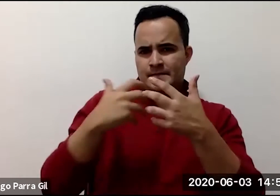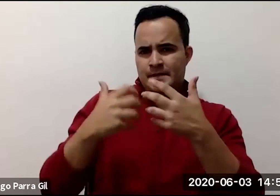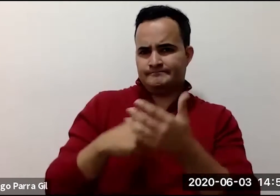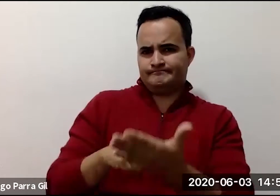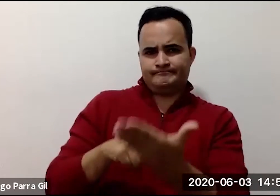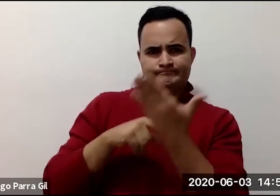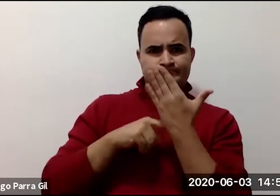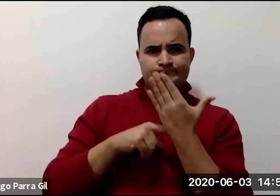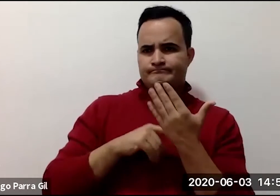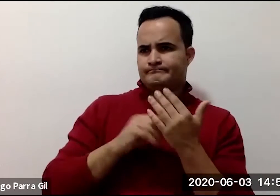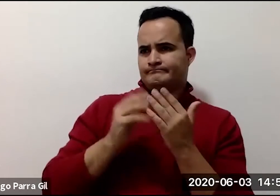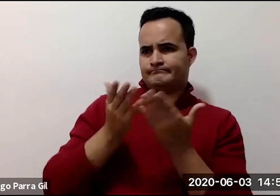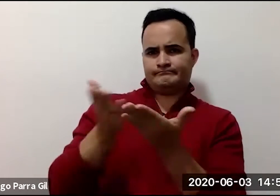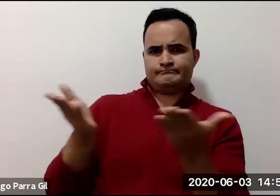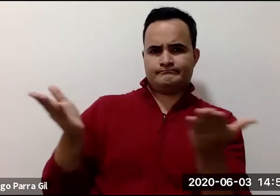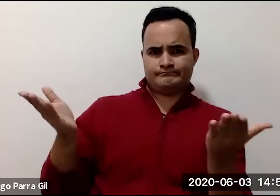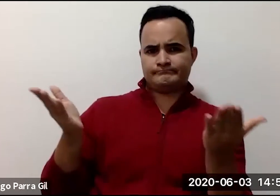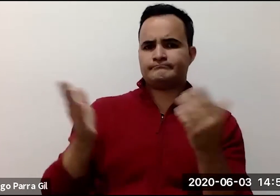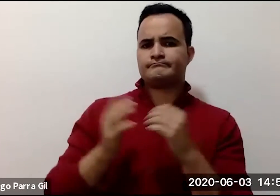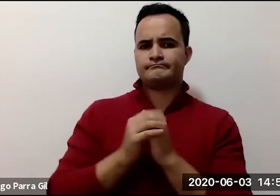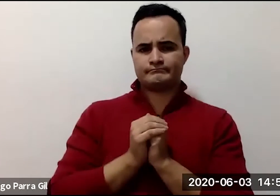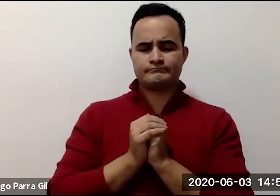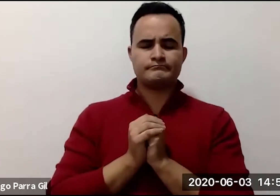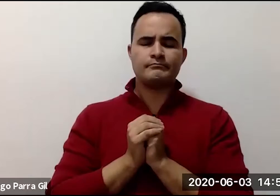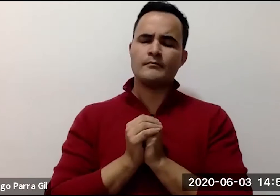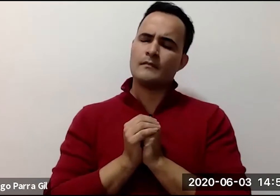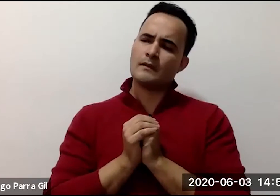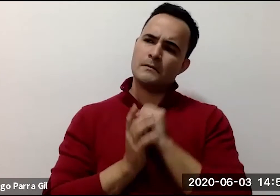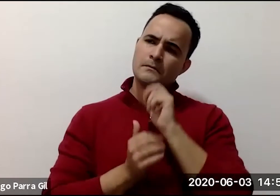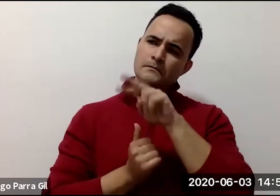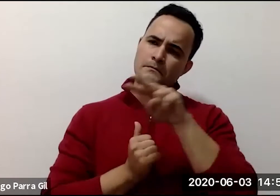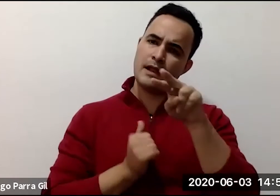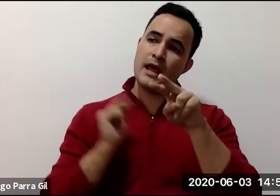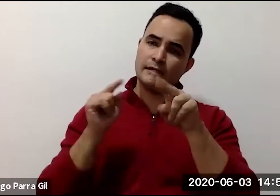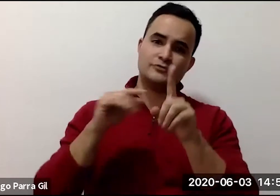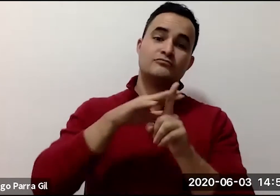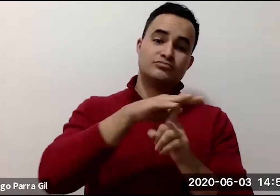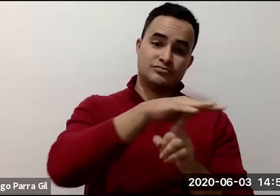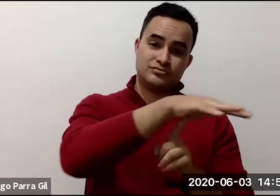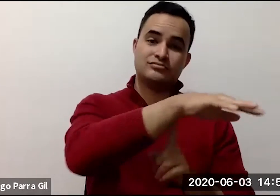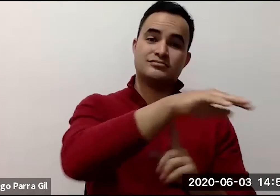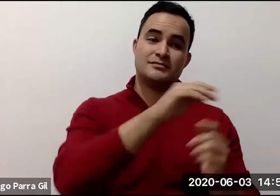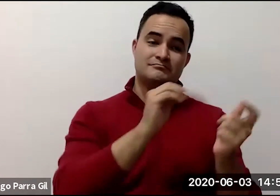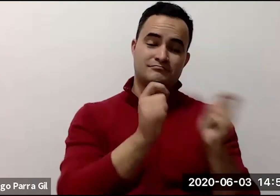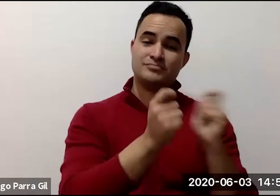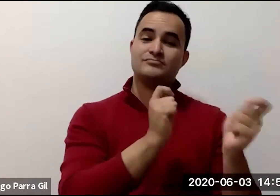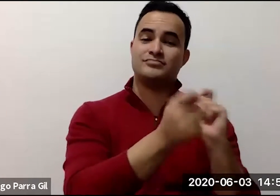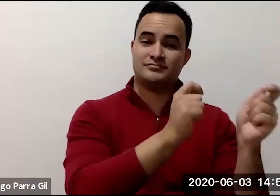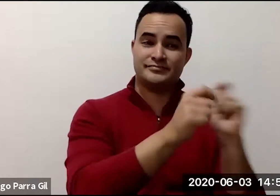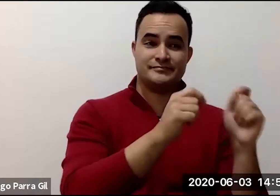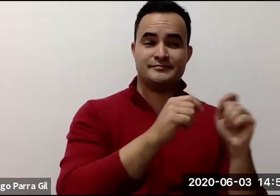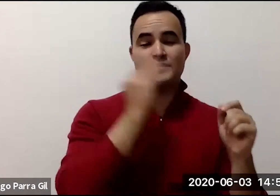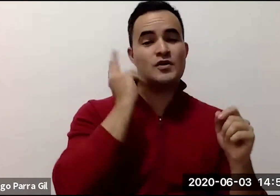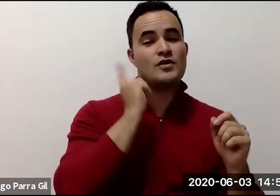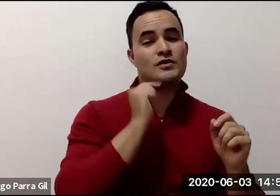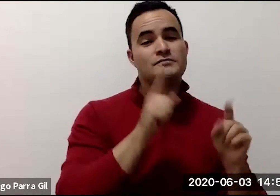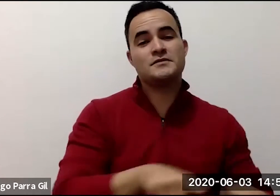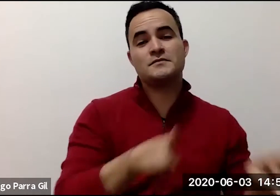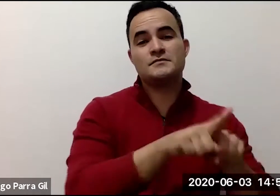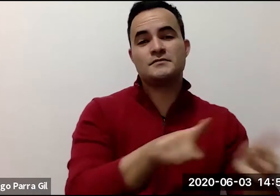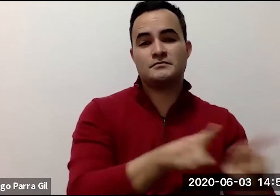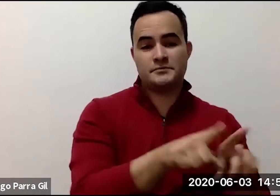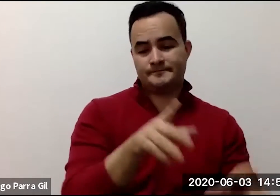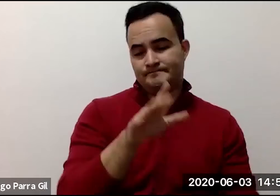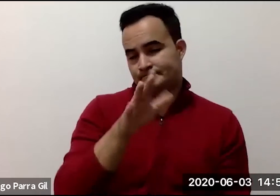entender y ser parte de él, y que también modifican las prácticas sociales. Por ejemplo, antes se tomaban